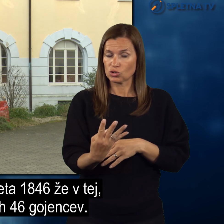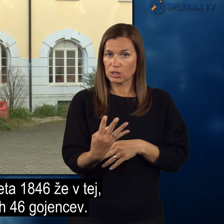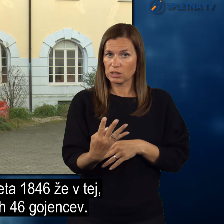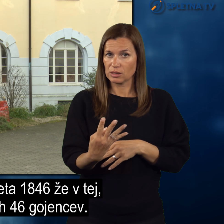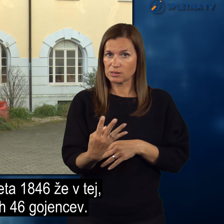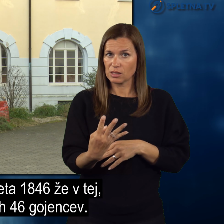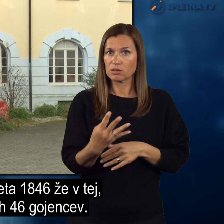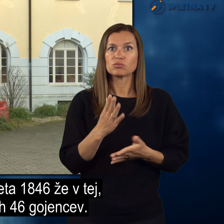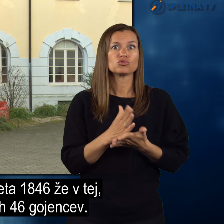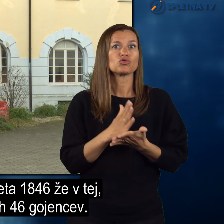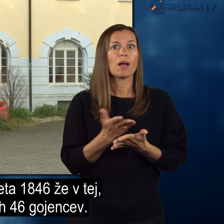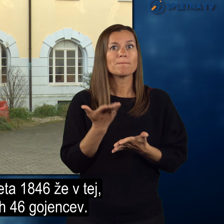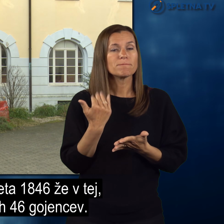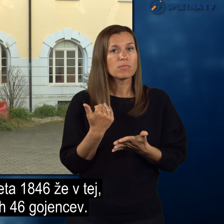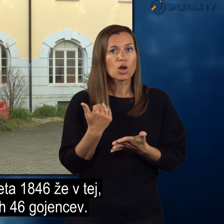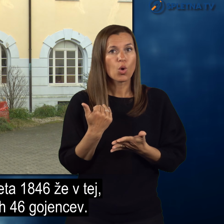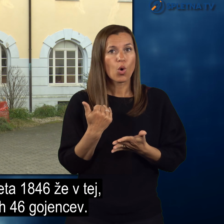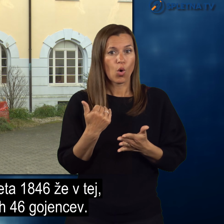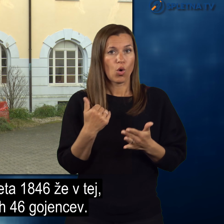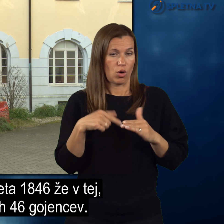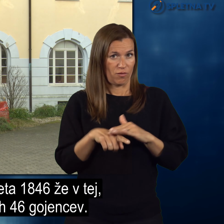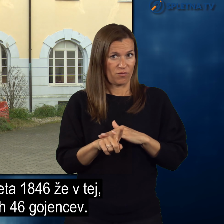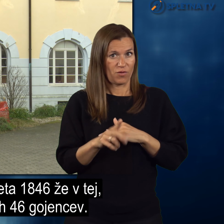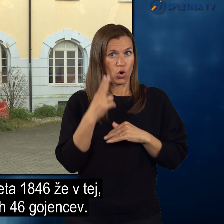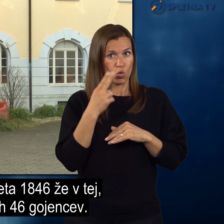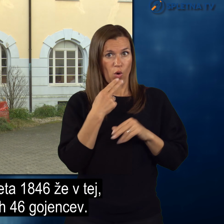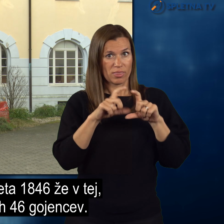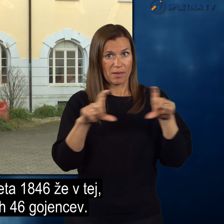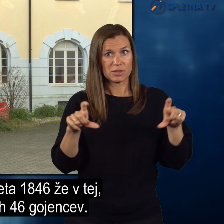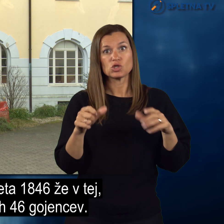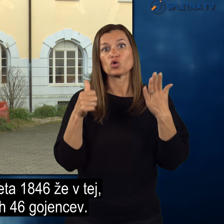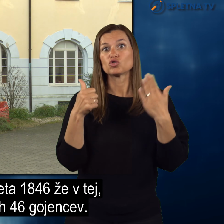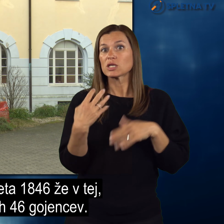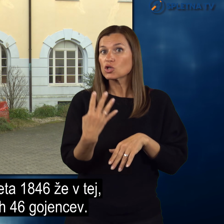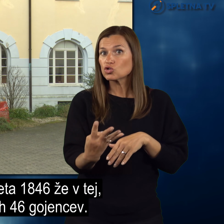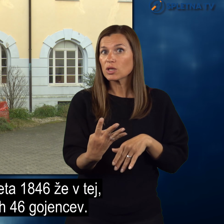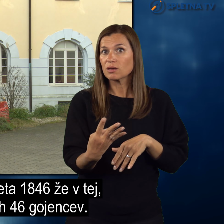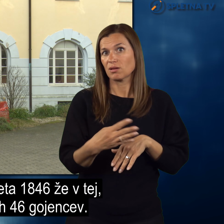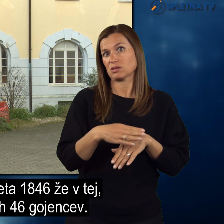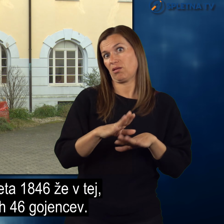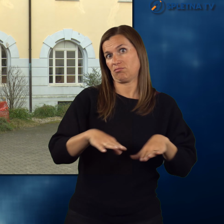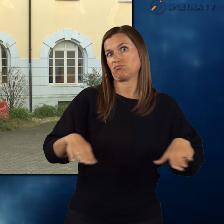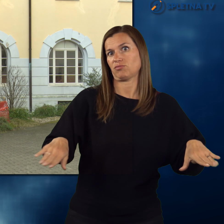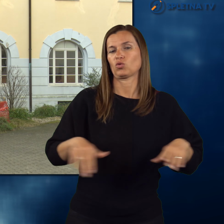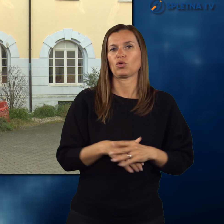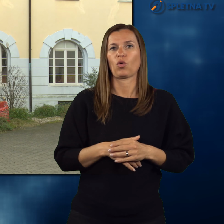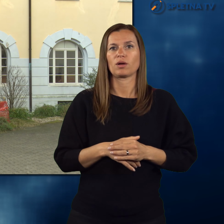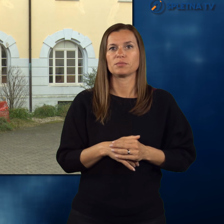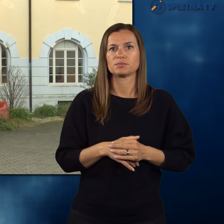1846 bilo že v teh prostorih 46 gojencev.